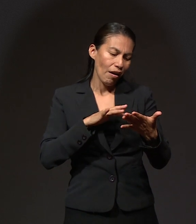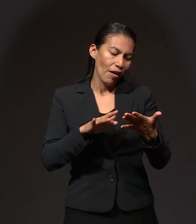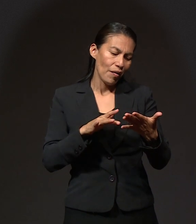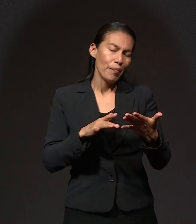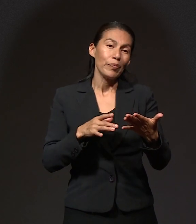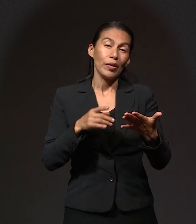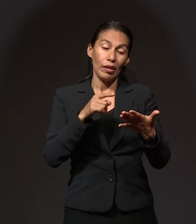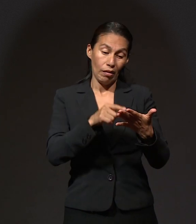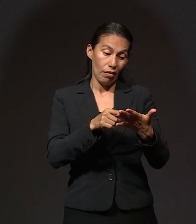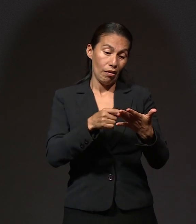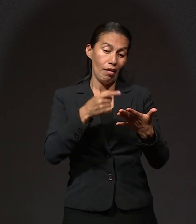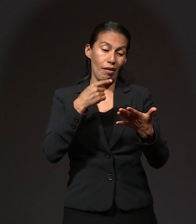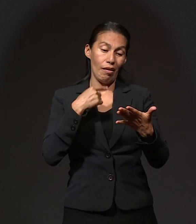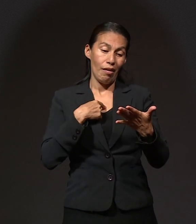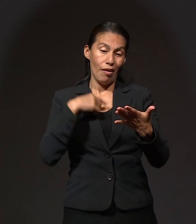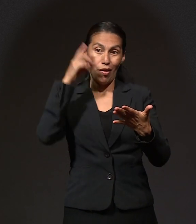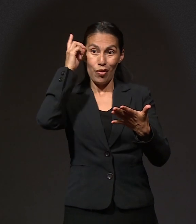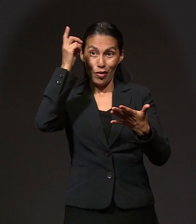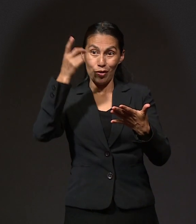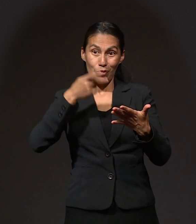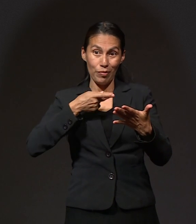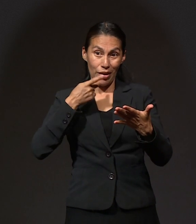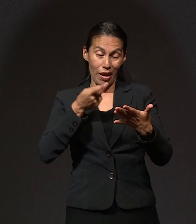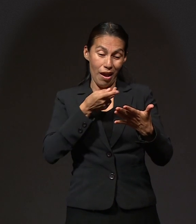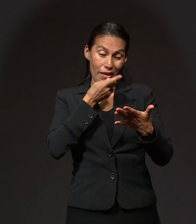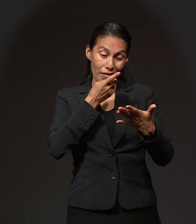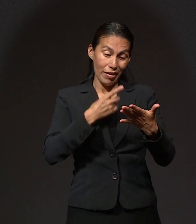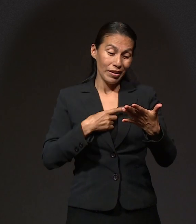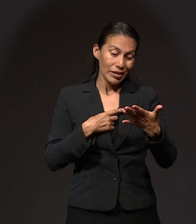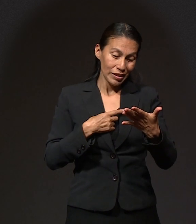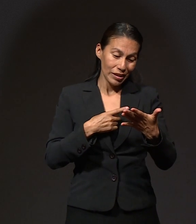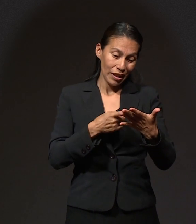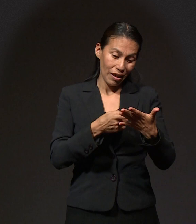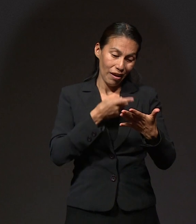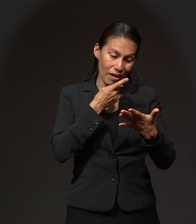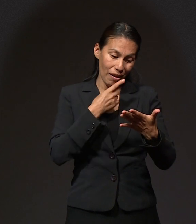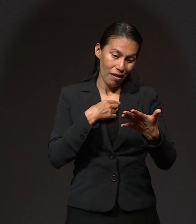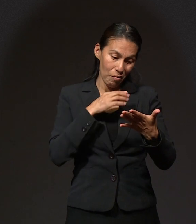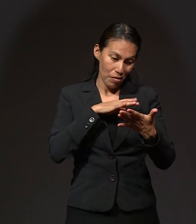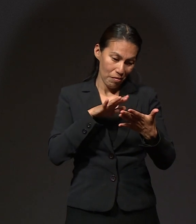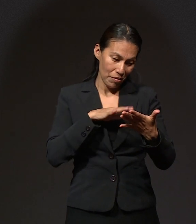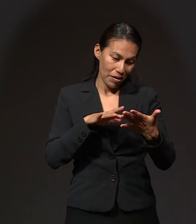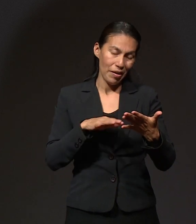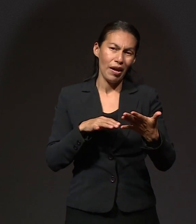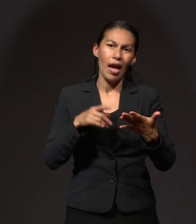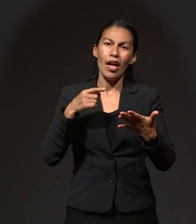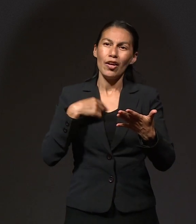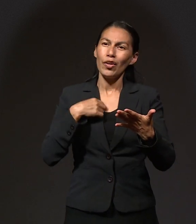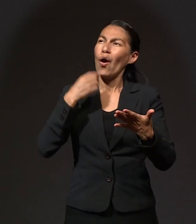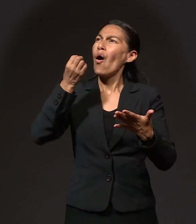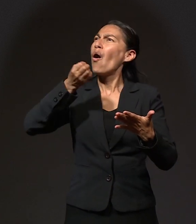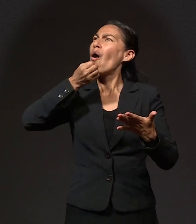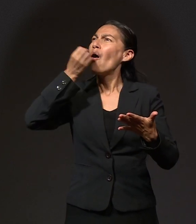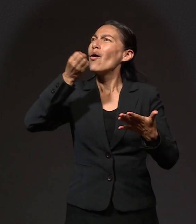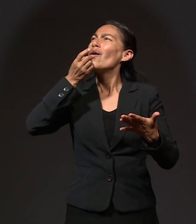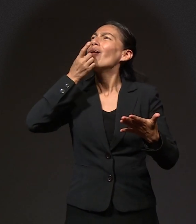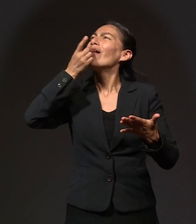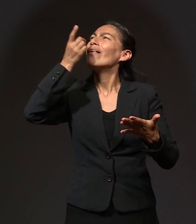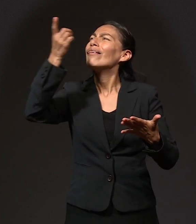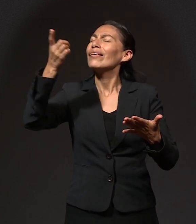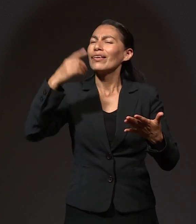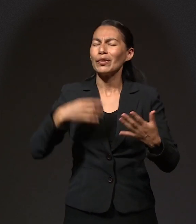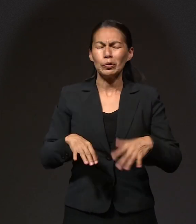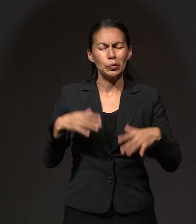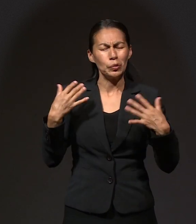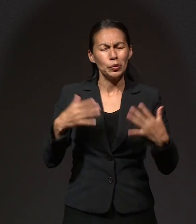establece ese diálogo. Dios me habla, yo le hablo, se establece la comunicación y el resto lo dejamos en sus manos sabiendo que Él cumple lo